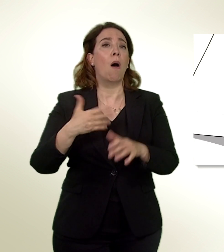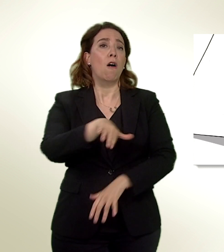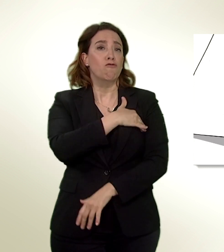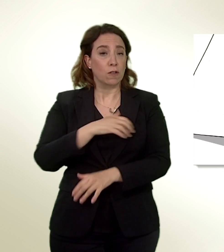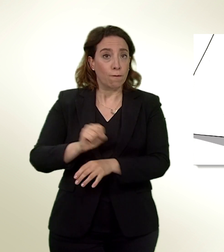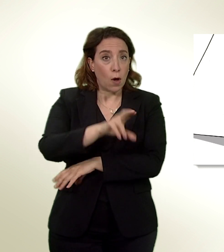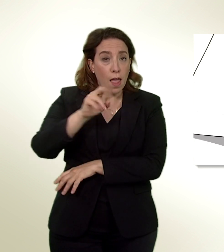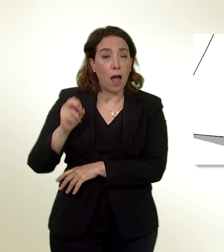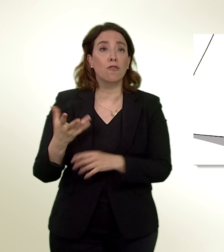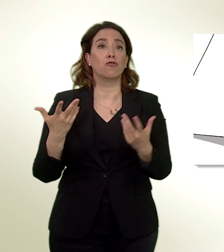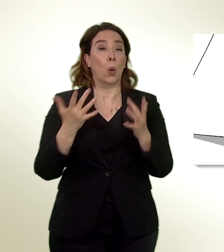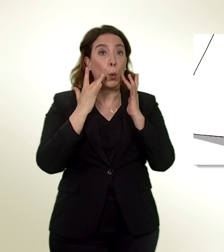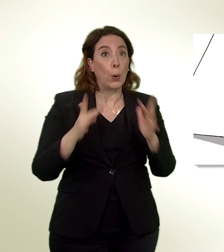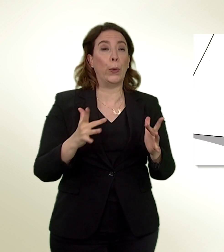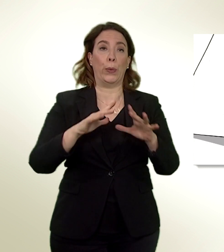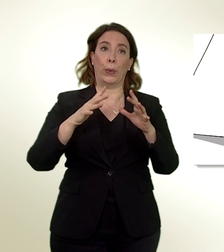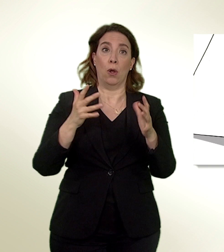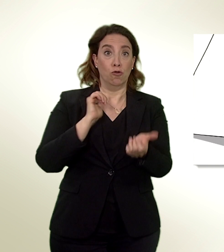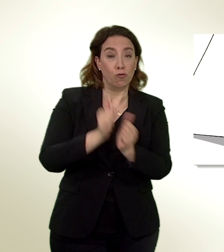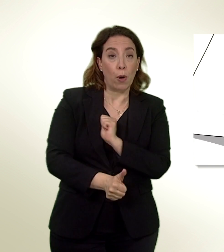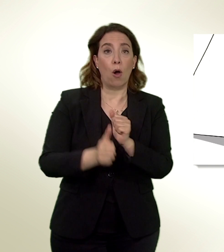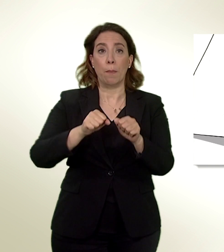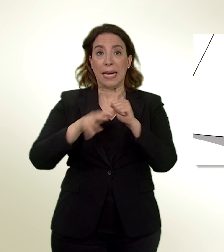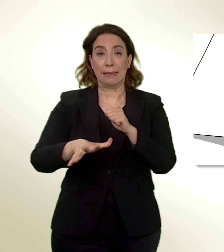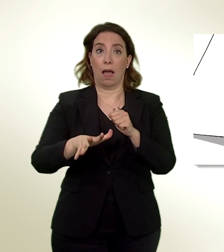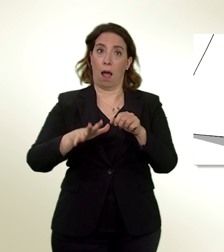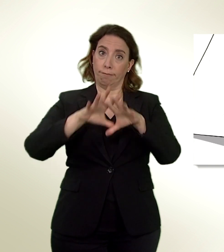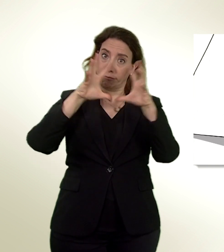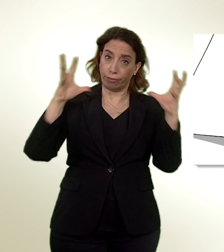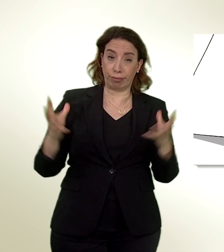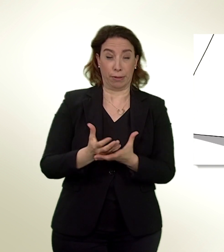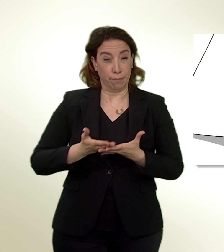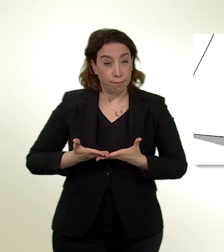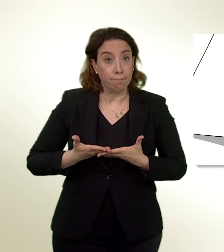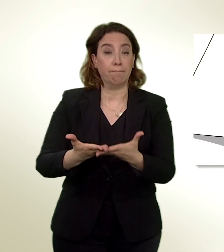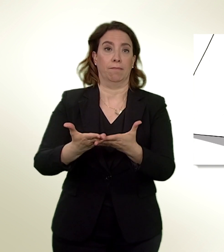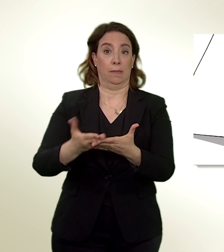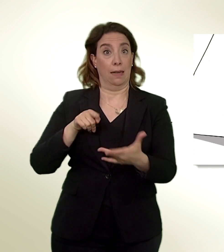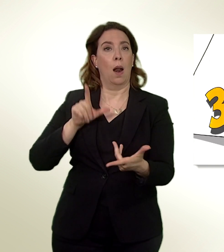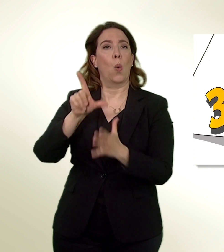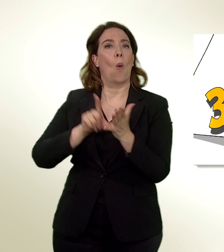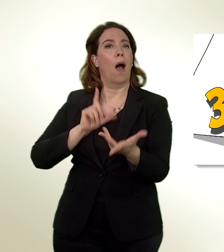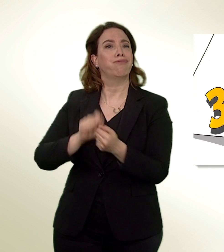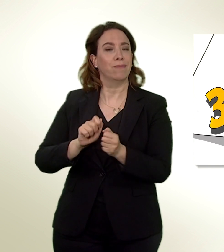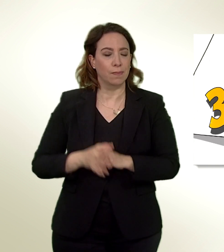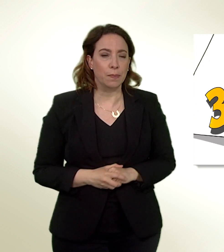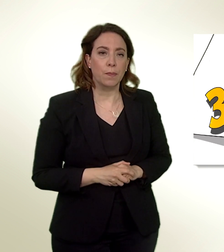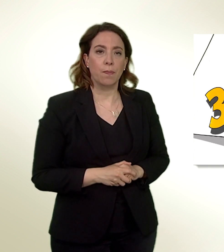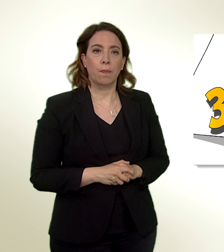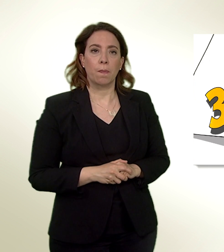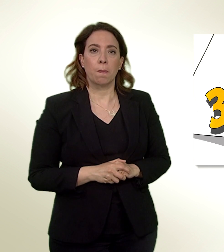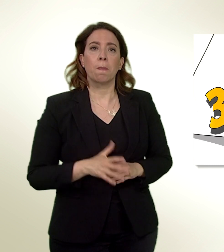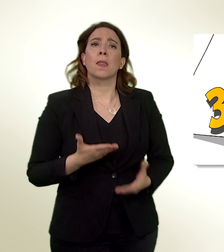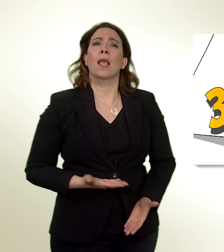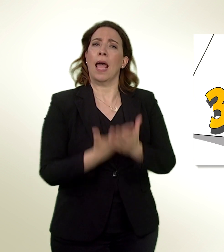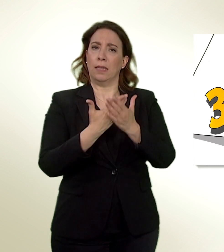voyage et le soutien à la culture, au sport et aux médias sont autant de domaines régis par la loi. Les aides